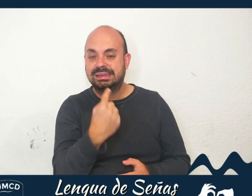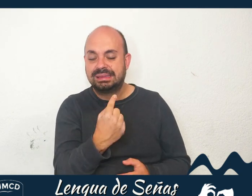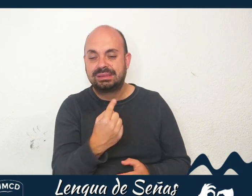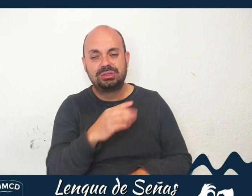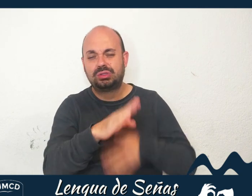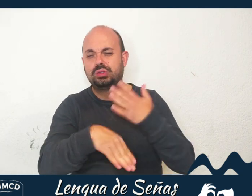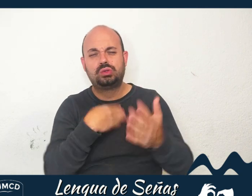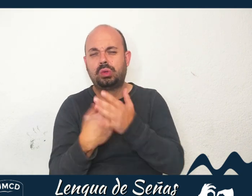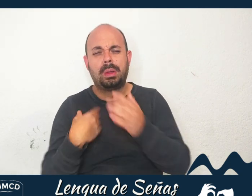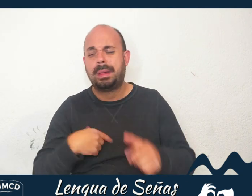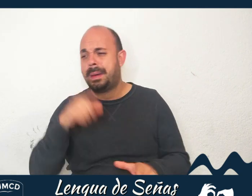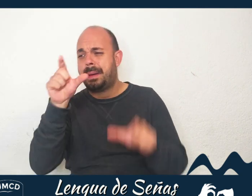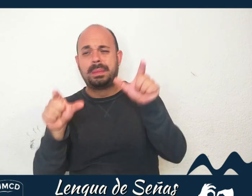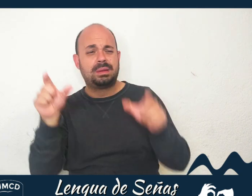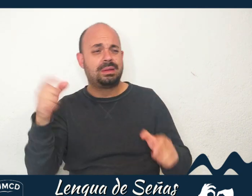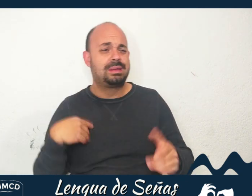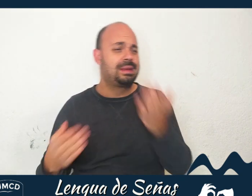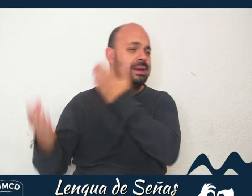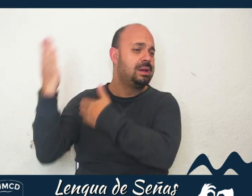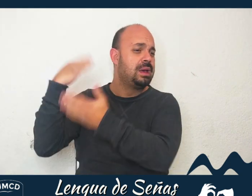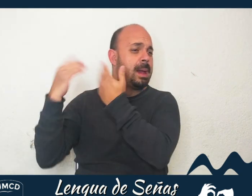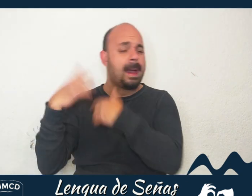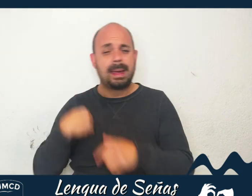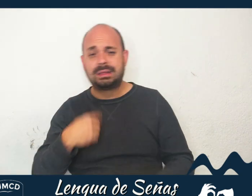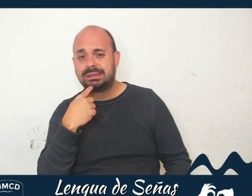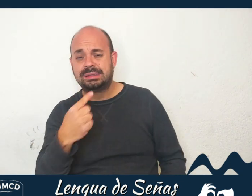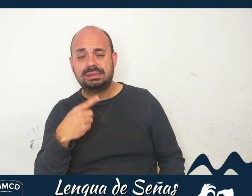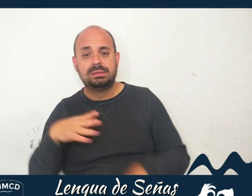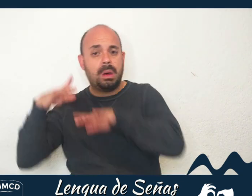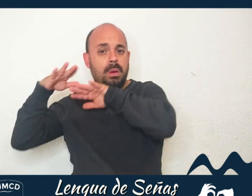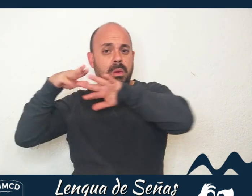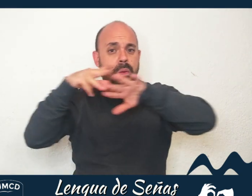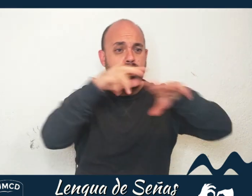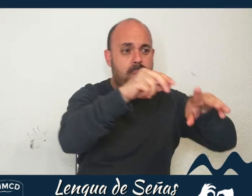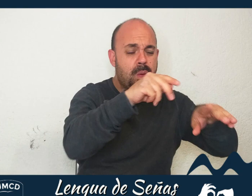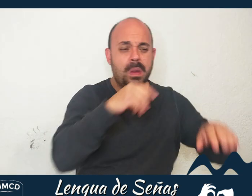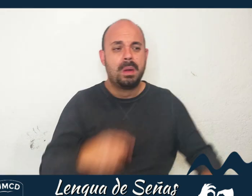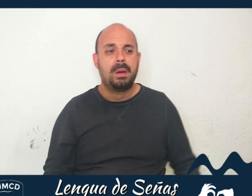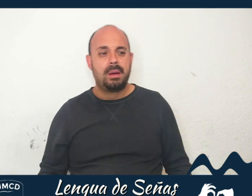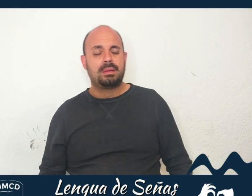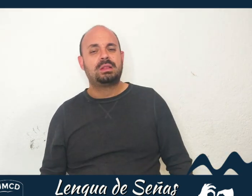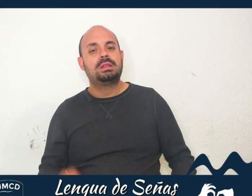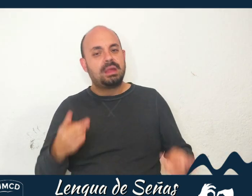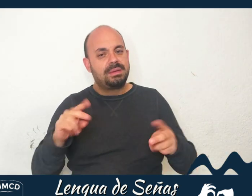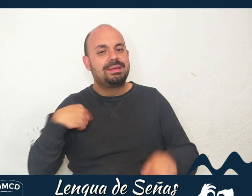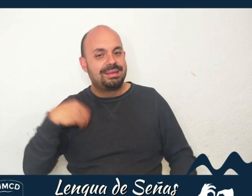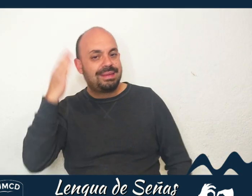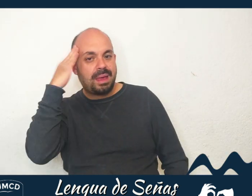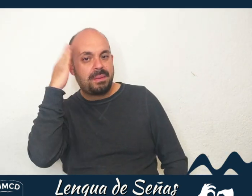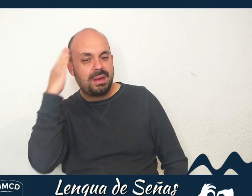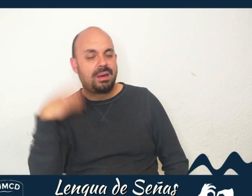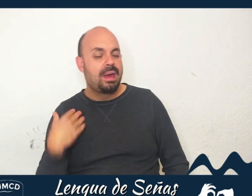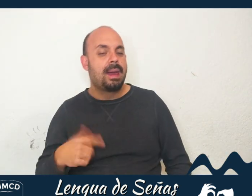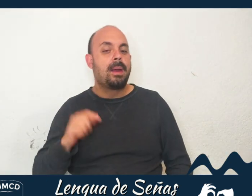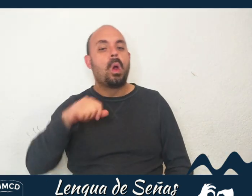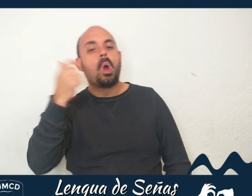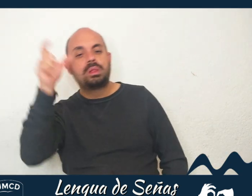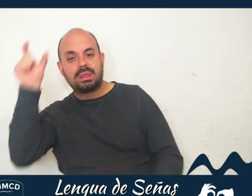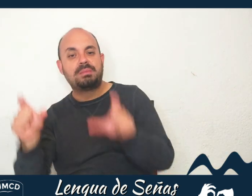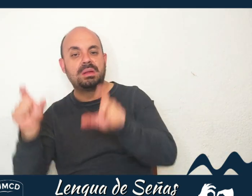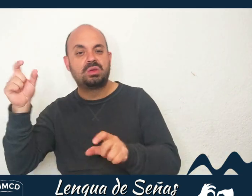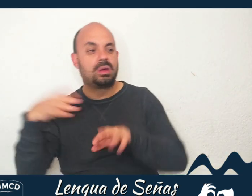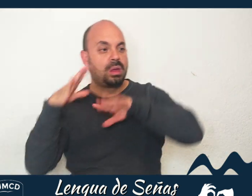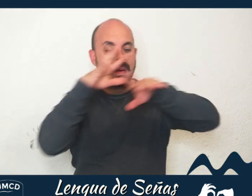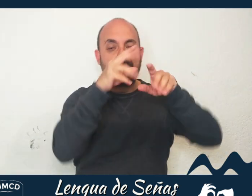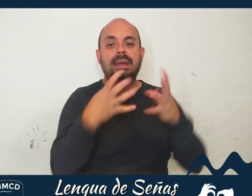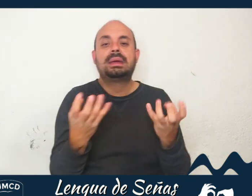capítulo 16, él entendía que a veces cuando se abrían las puertas venían dificultades, venían a veces también oposiciones,